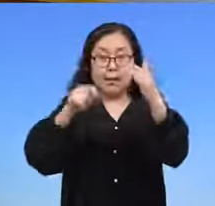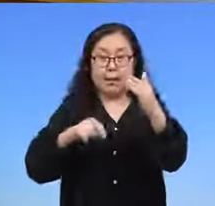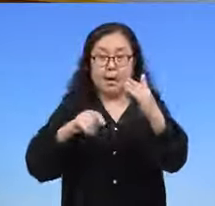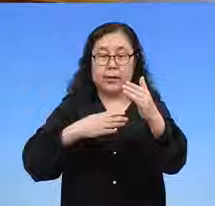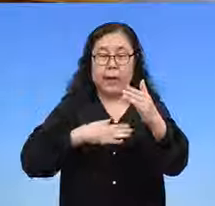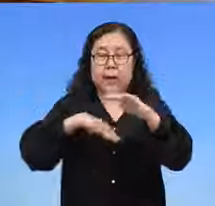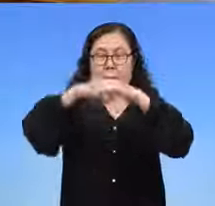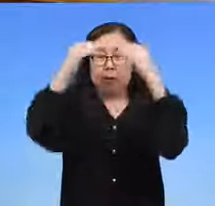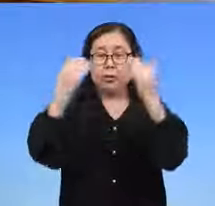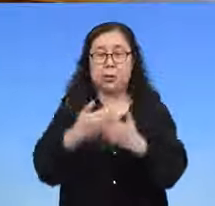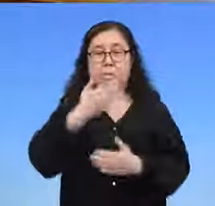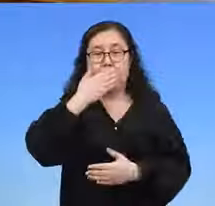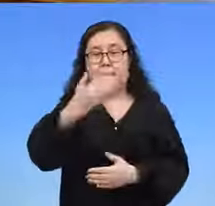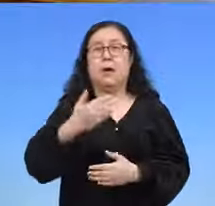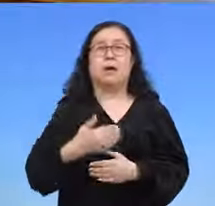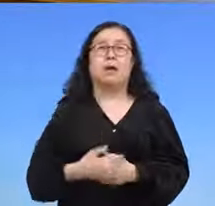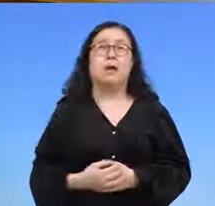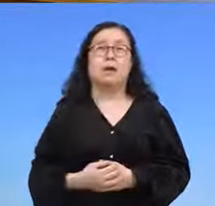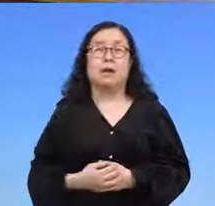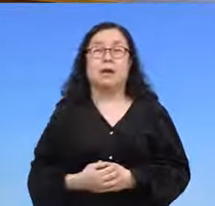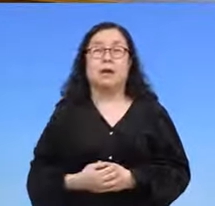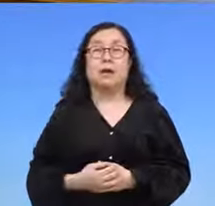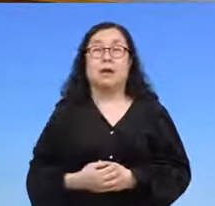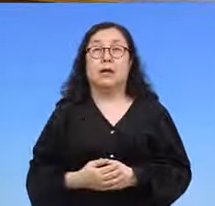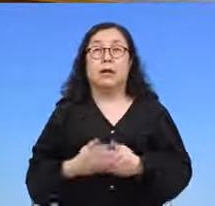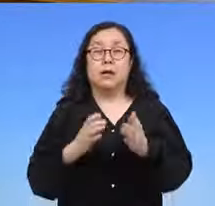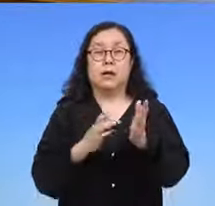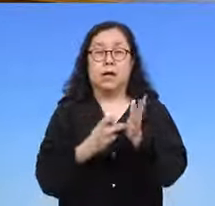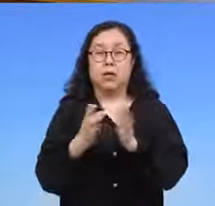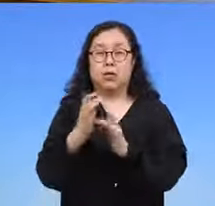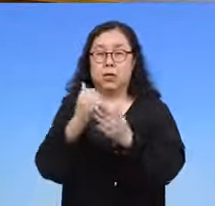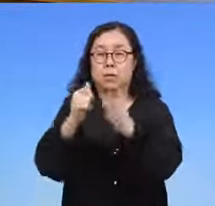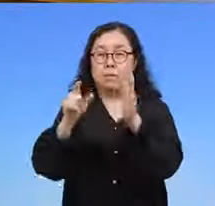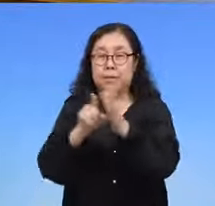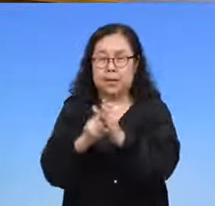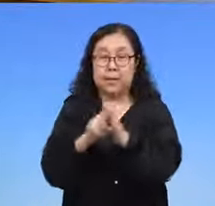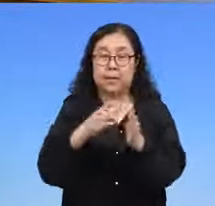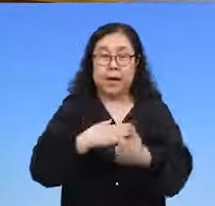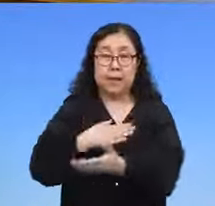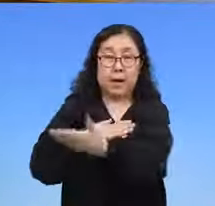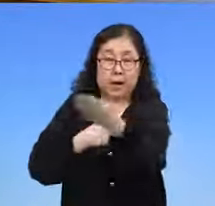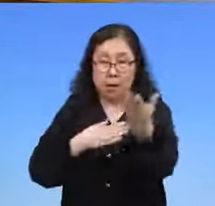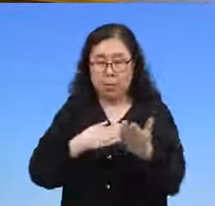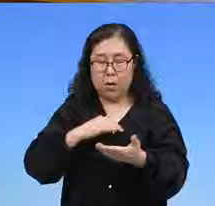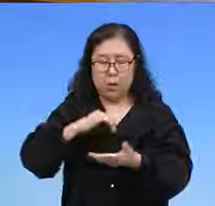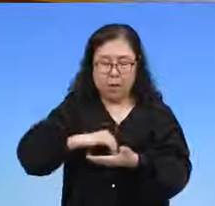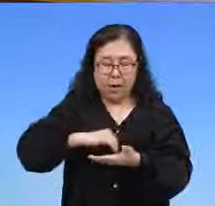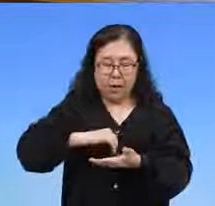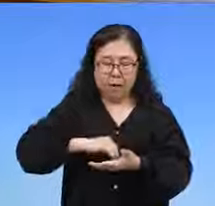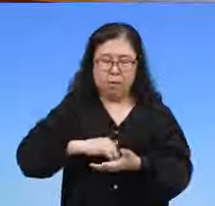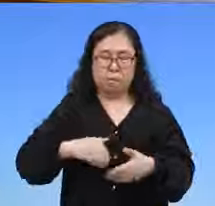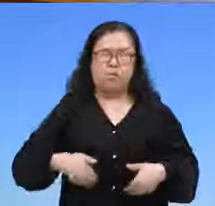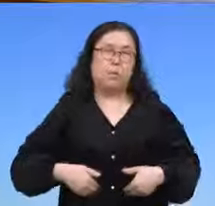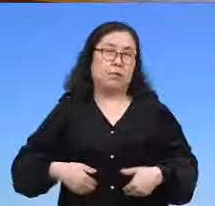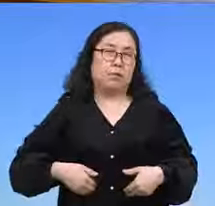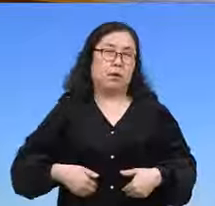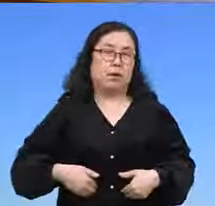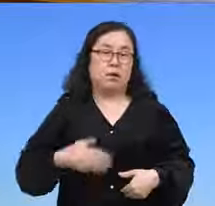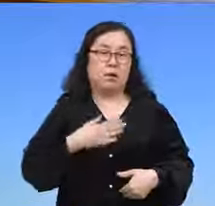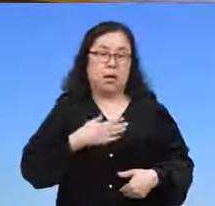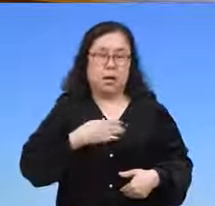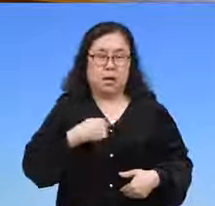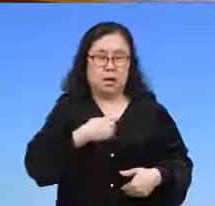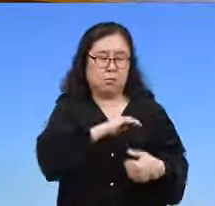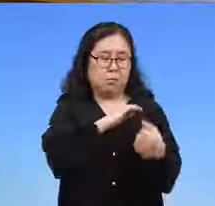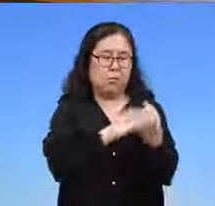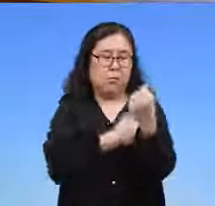내가 모든 것을 할 수 있느니라. 오늘 여러분 예수 믿는 저와 여러분 반성하셔야 돼요. 지금 이 13절을 묻어두고 있는 거 아닙니까?